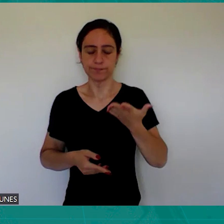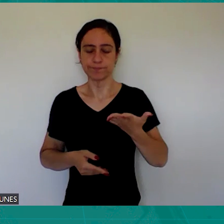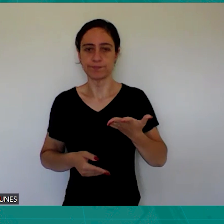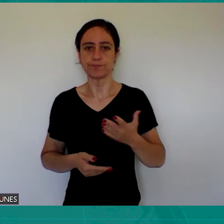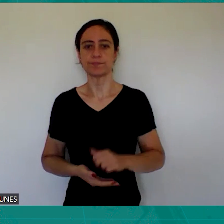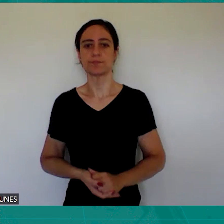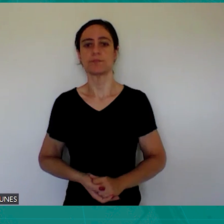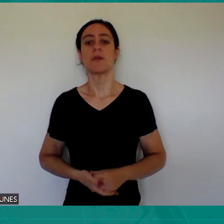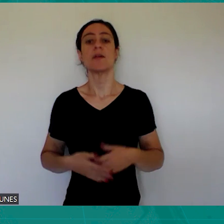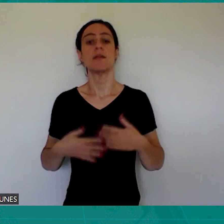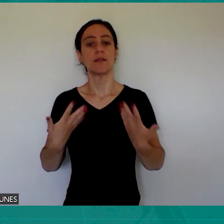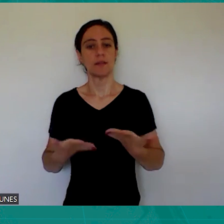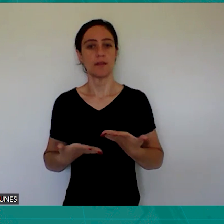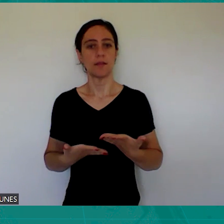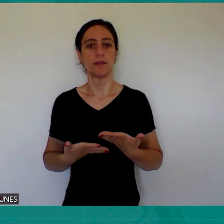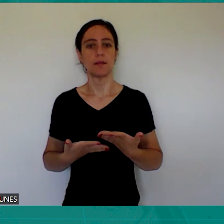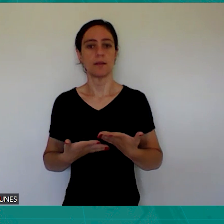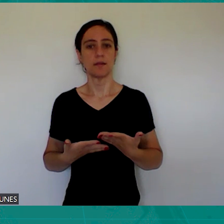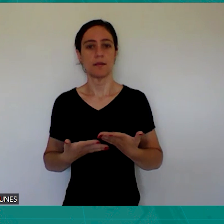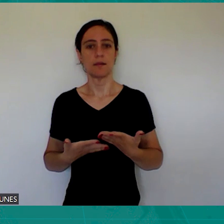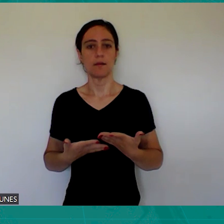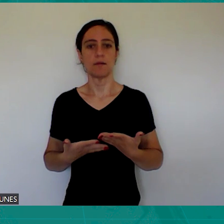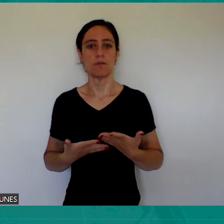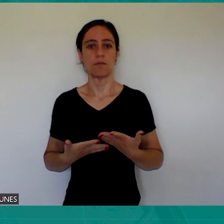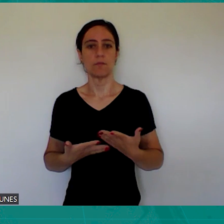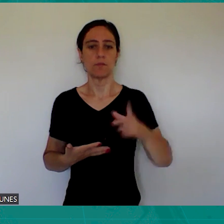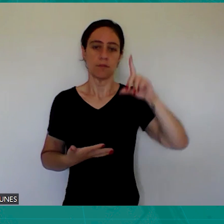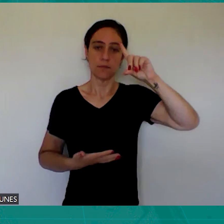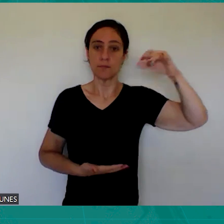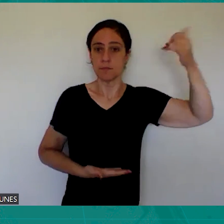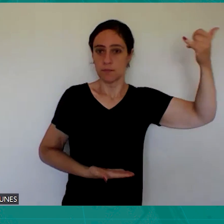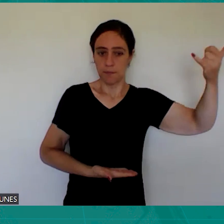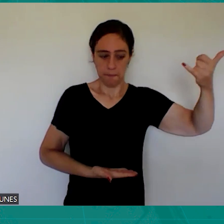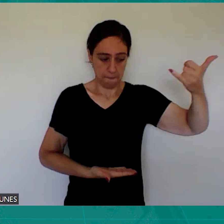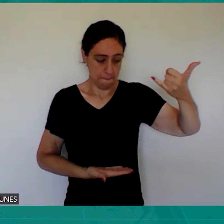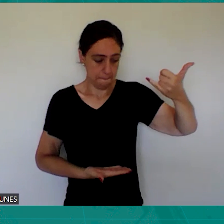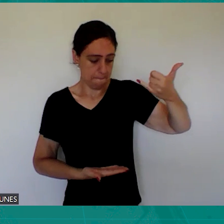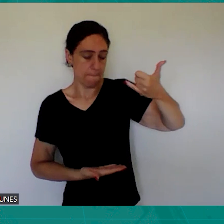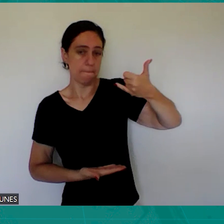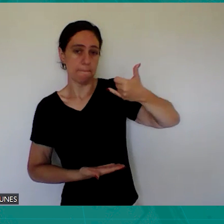então essa palavra que Deus iria mandar